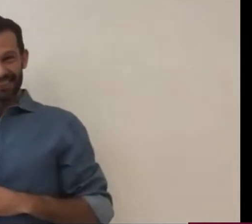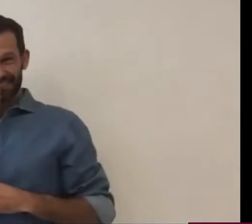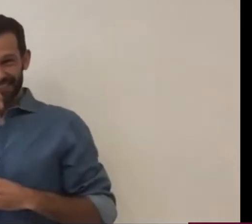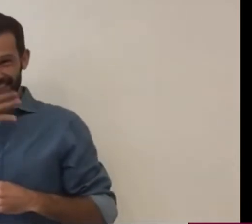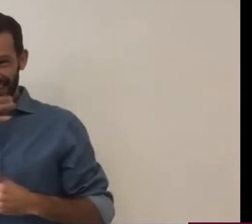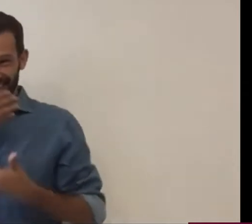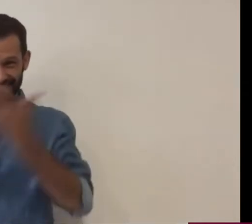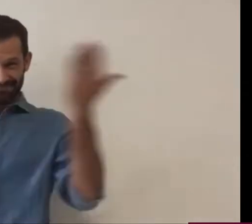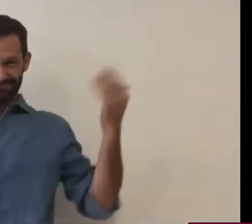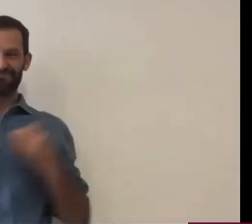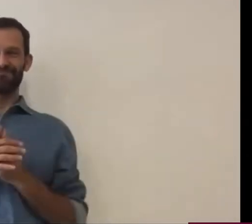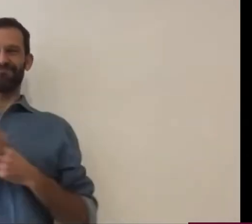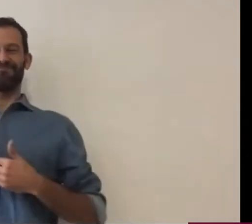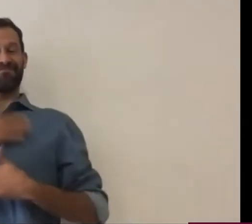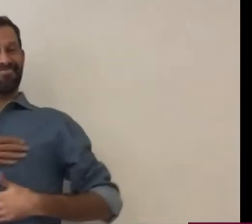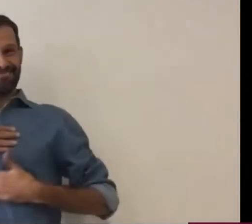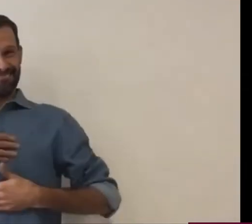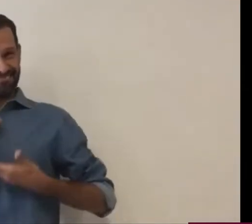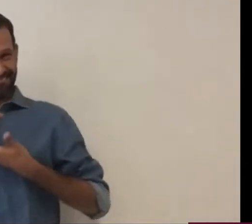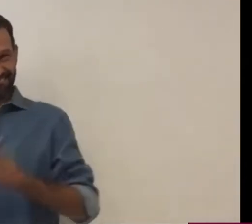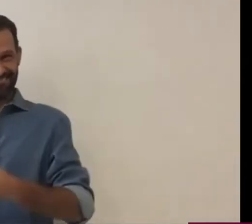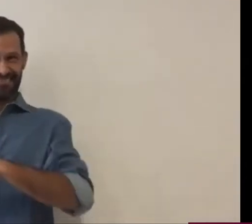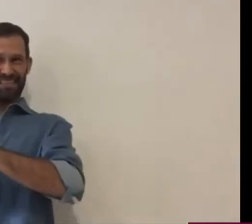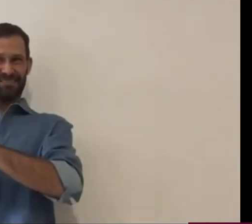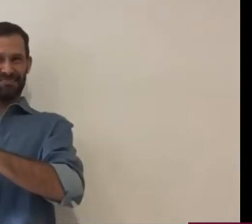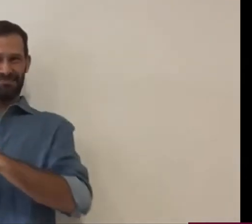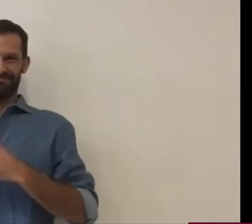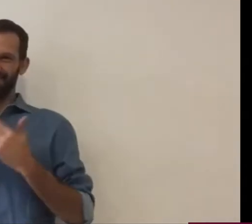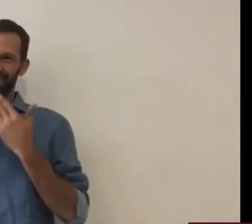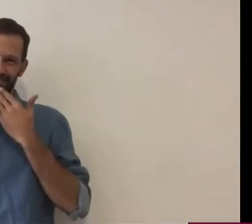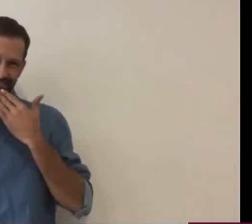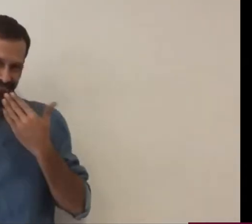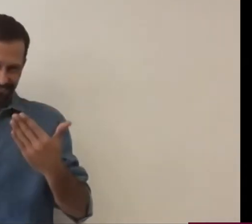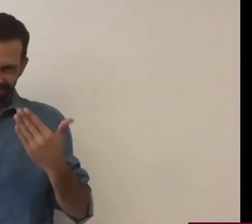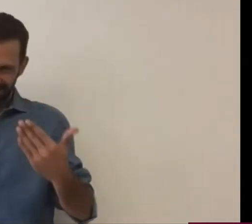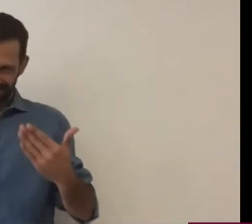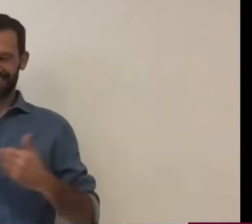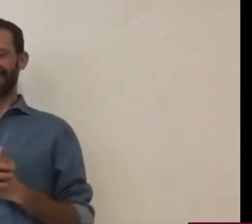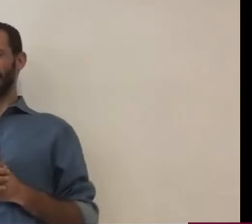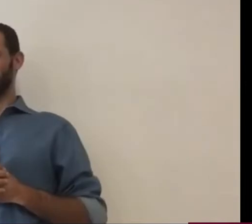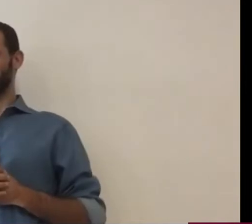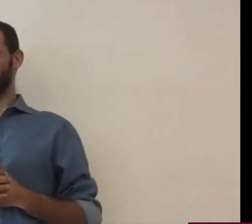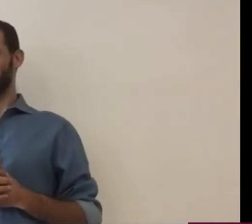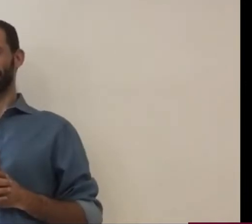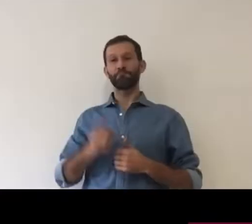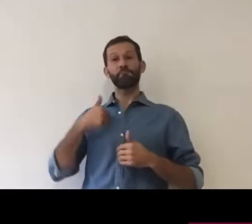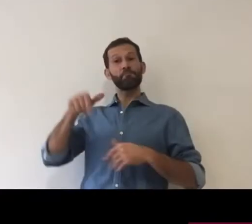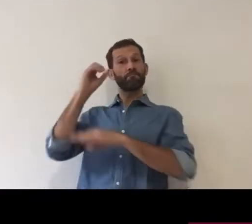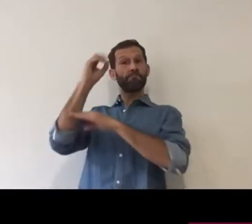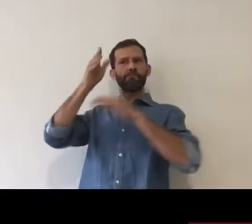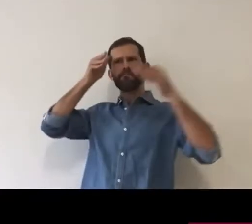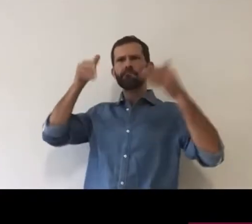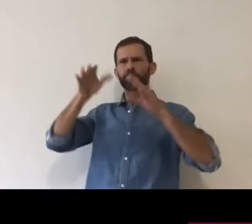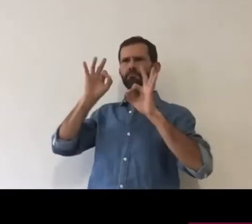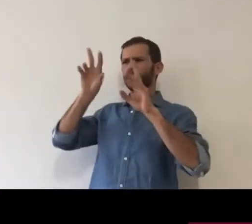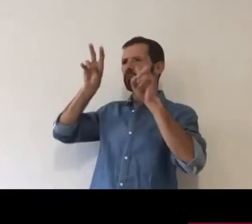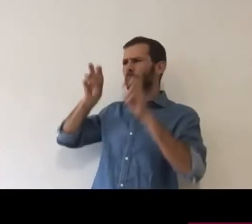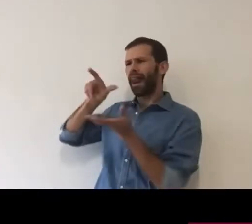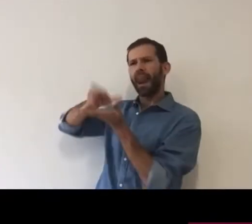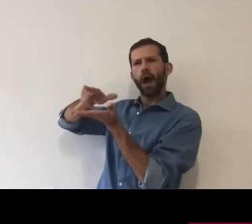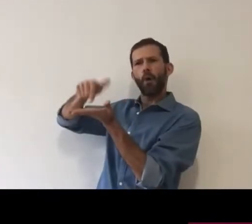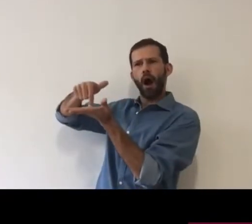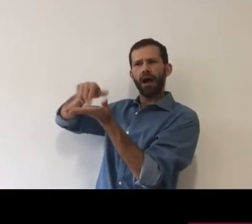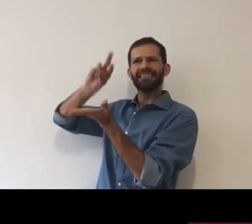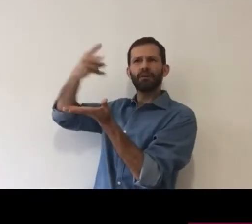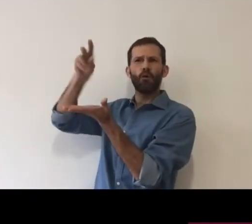Tengo 20 minutos, voy a intentar controlar el tiempo. Muchas gracias, buenas tardes a todas y a todos. Estoy encantado de tener la oportunidad de